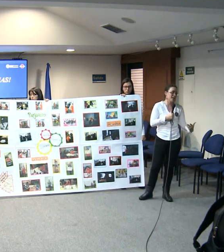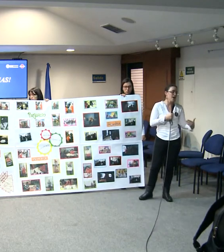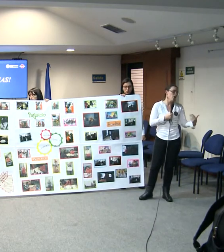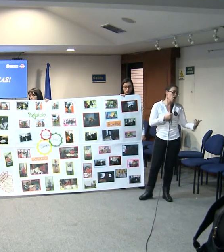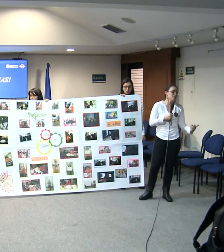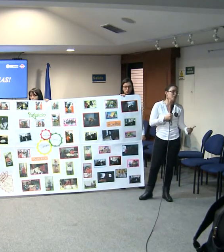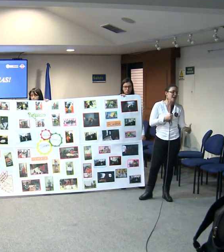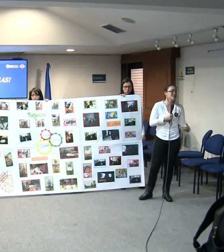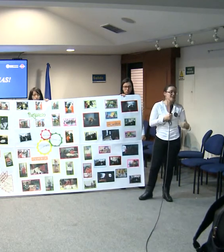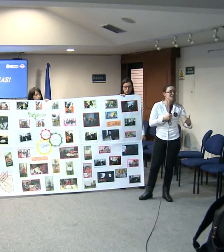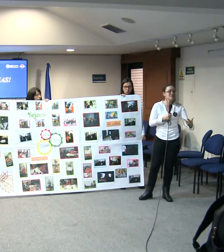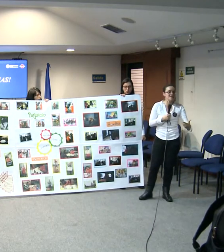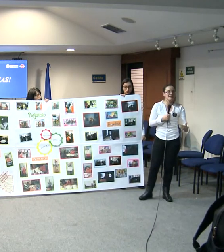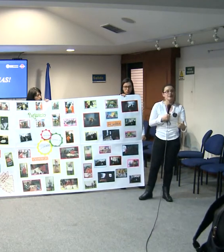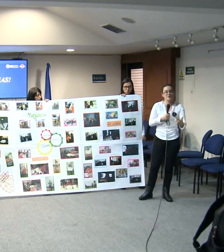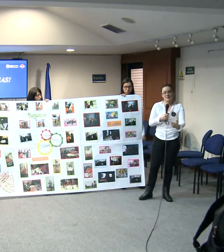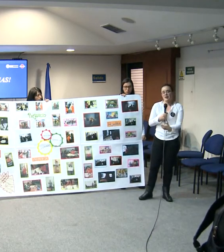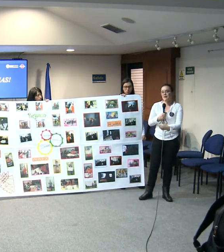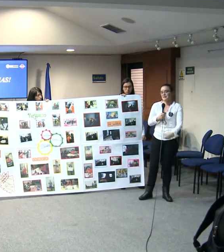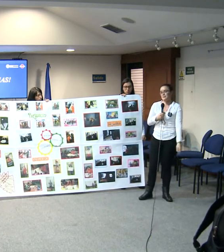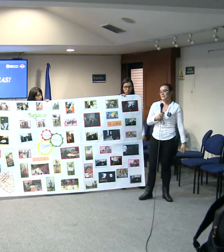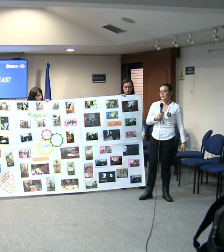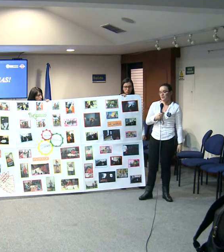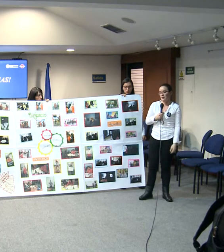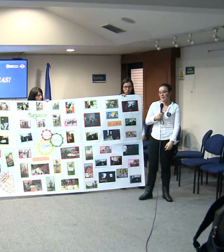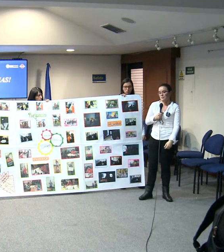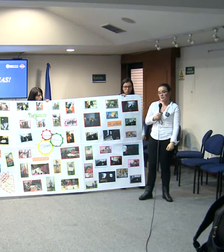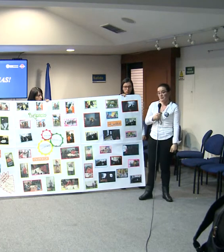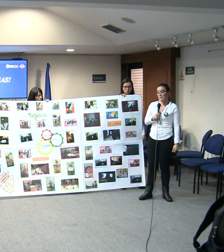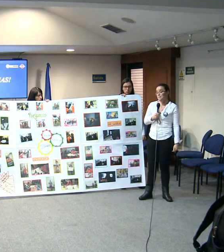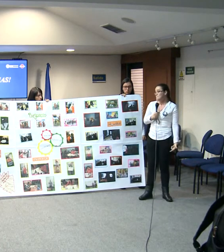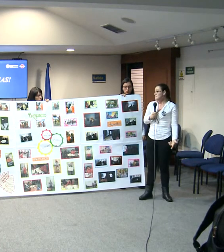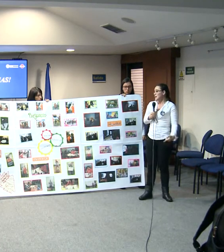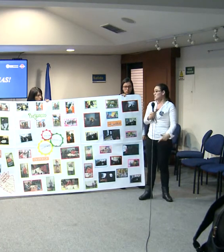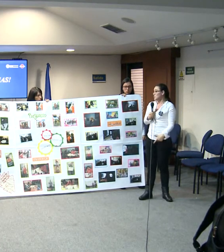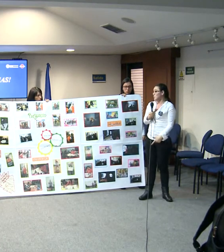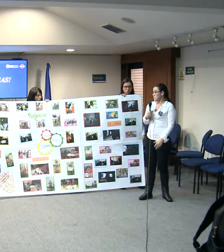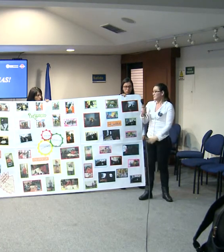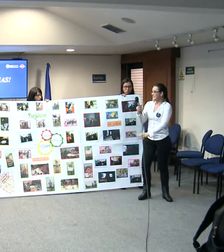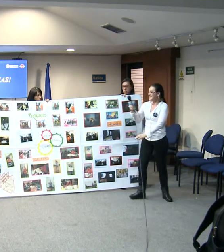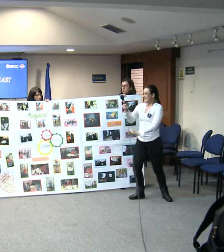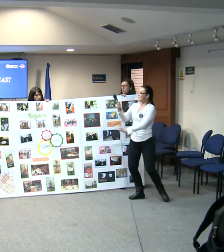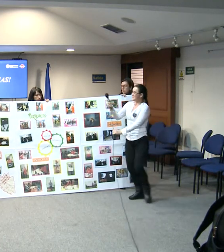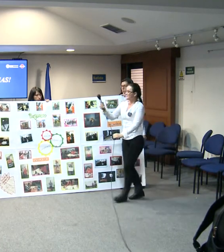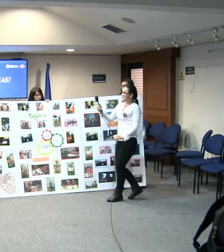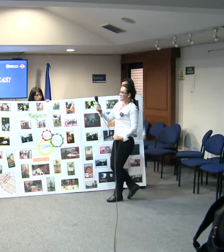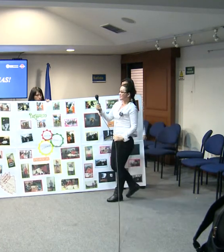hacer de manera óptima, que sea accesible y que permita la participación de todas las personas.